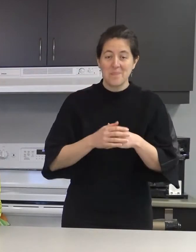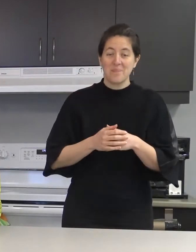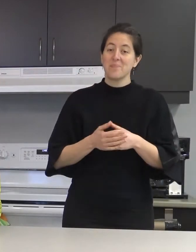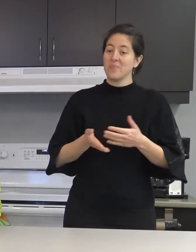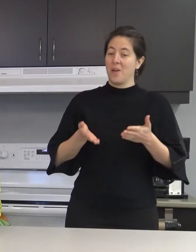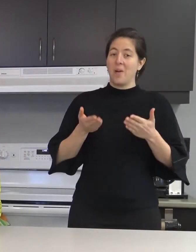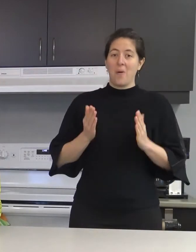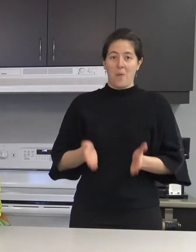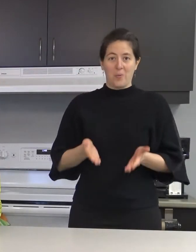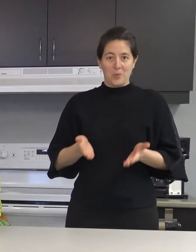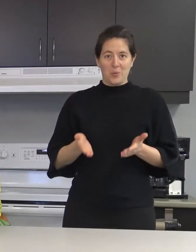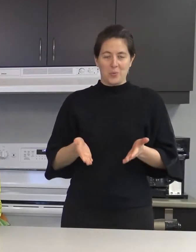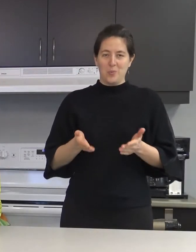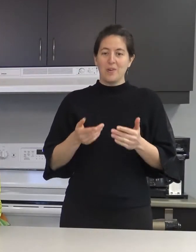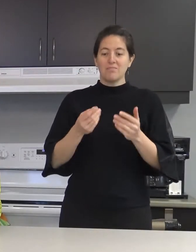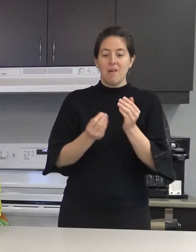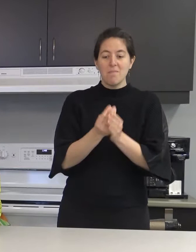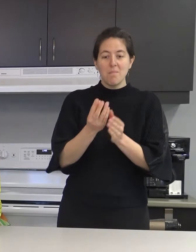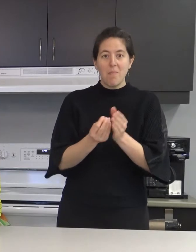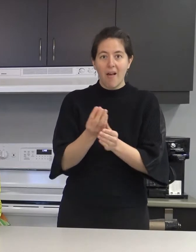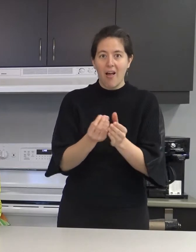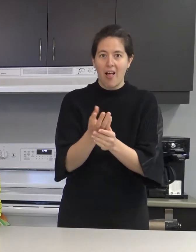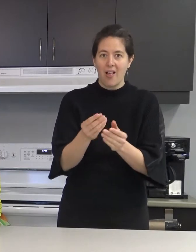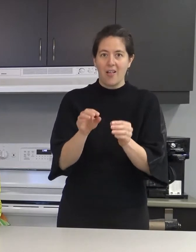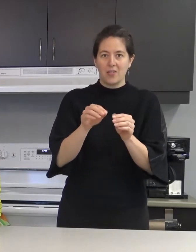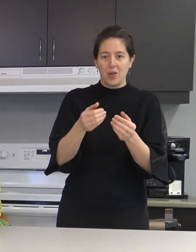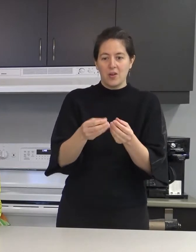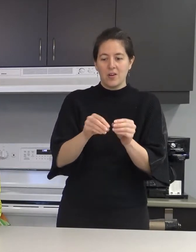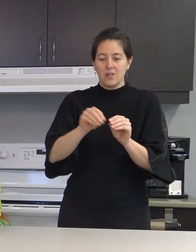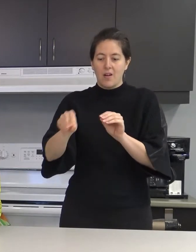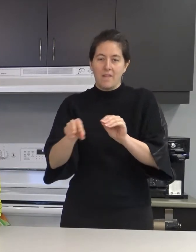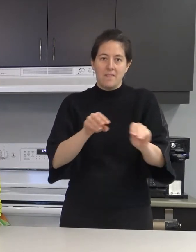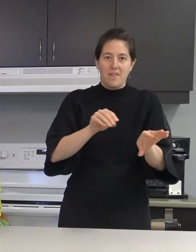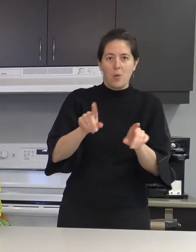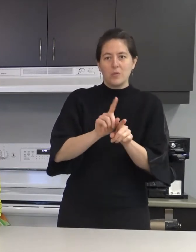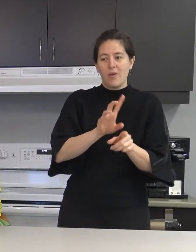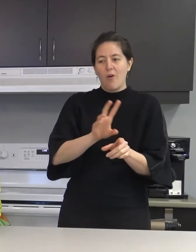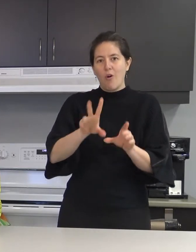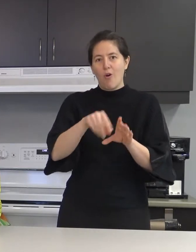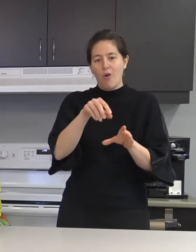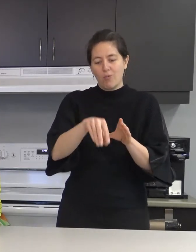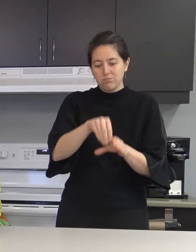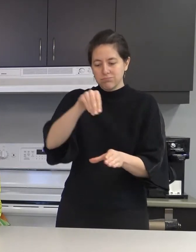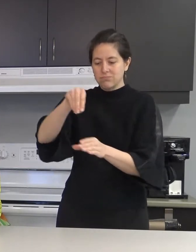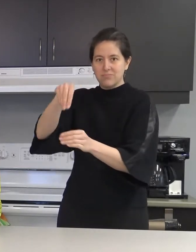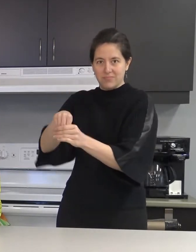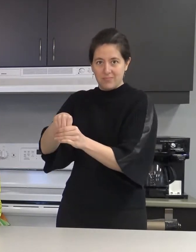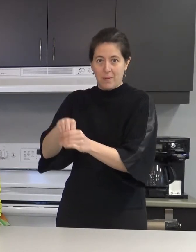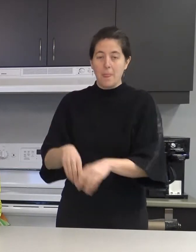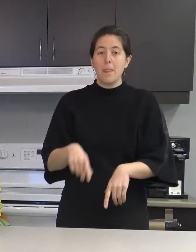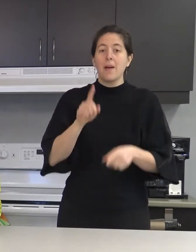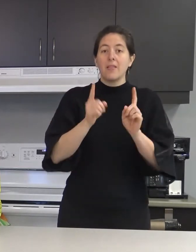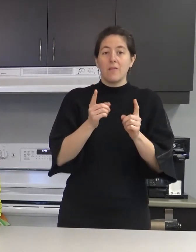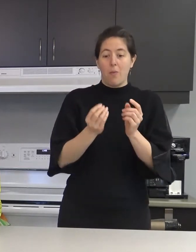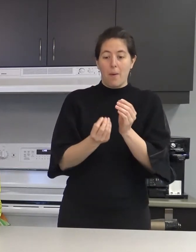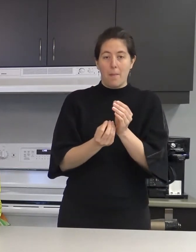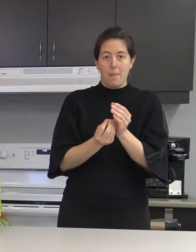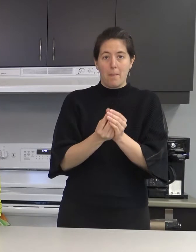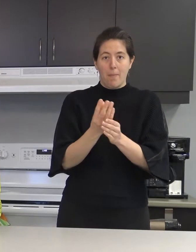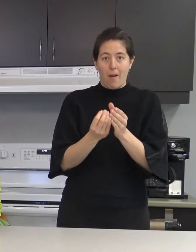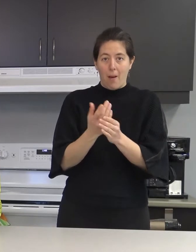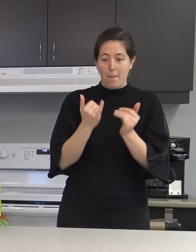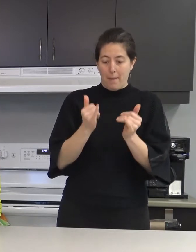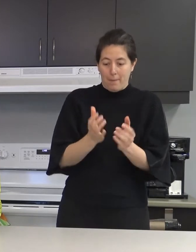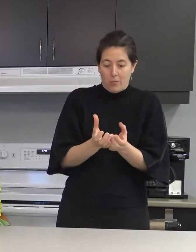Alors aujourd'hui, je vais éclaircir et repiquer certaines plantes. Quand les petites plantes dans un même contenant deviennent